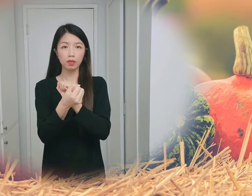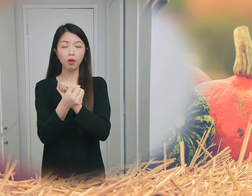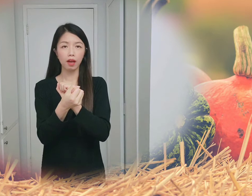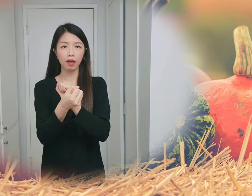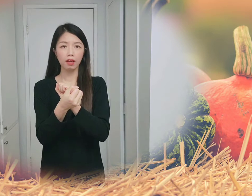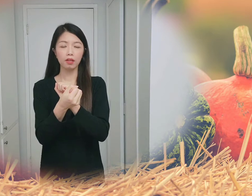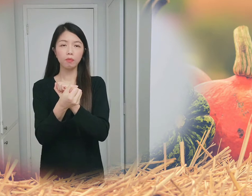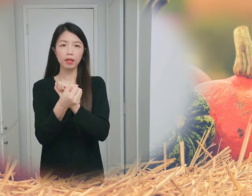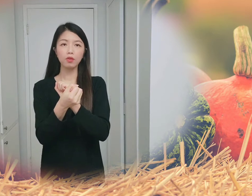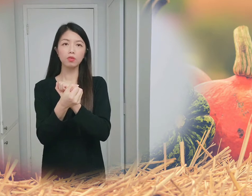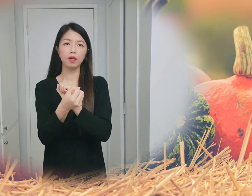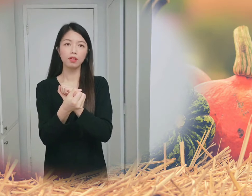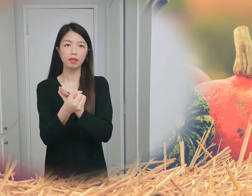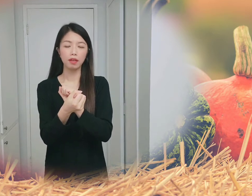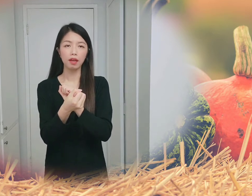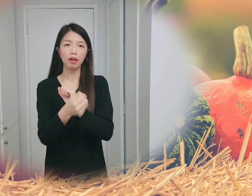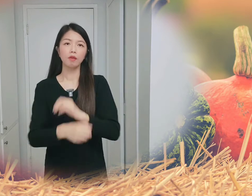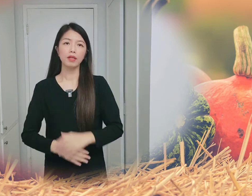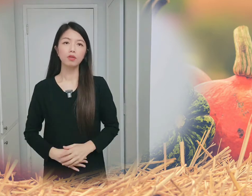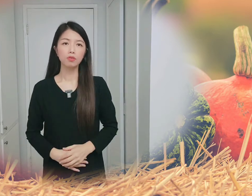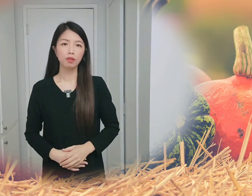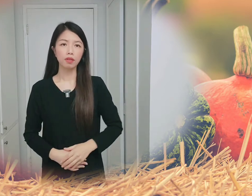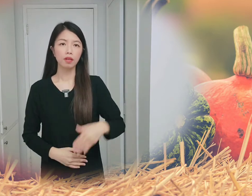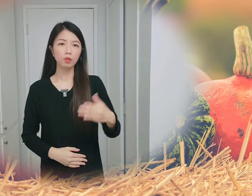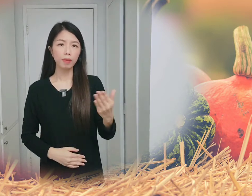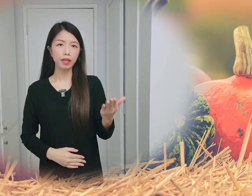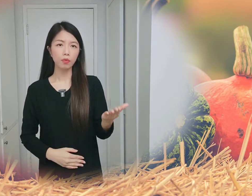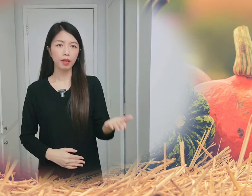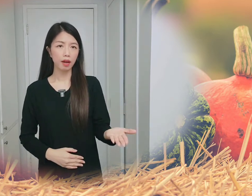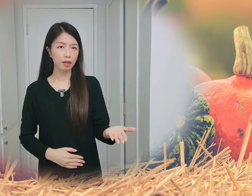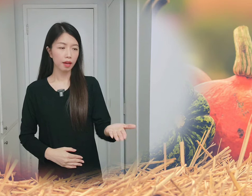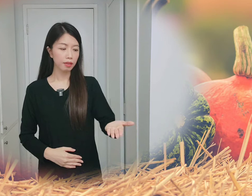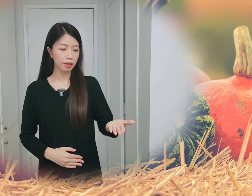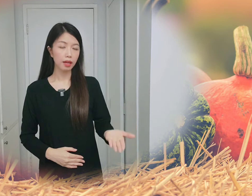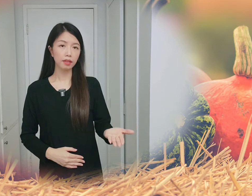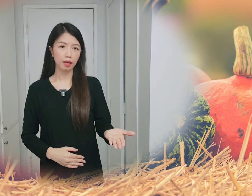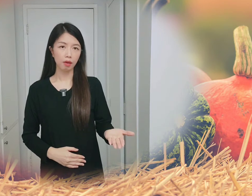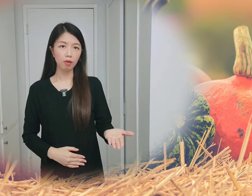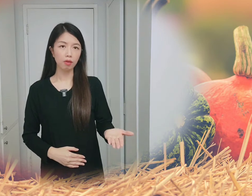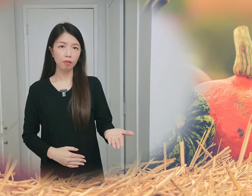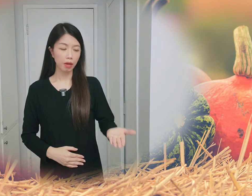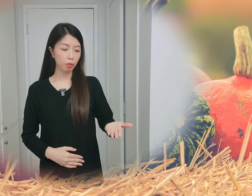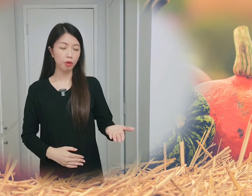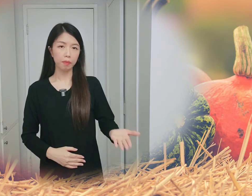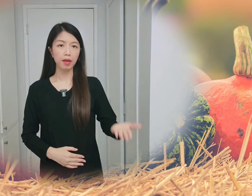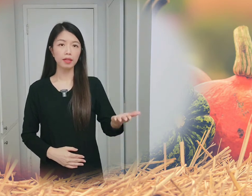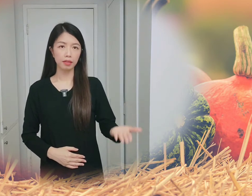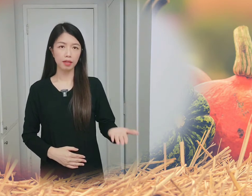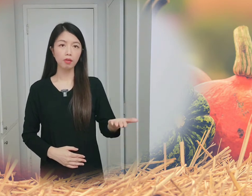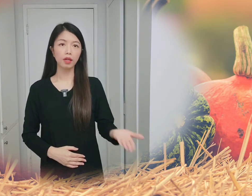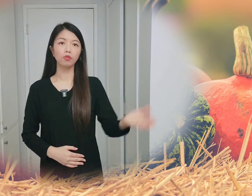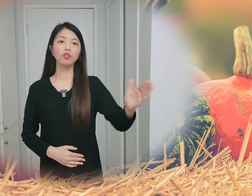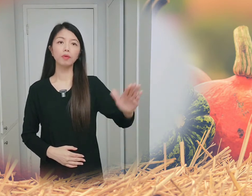뭐뭐 그러나 이런 반전수어를 하셔야 되는데 반전수어는 손바닥이 위를 향하게 한 이 상태에서 바로 몸 옆에